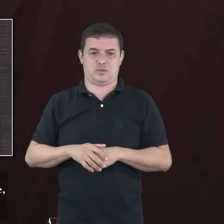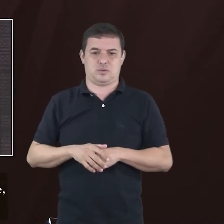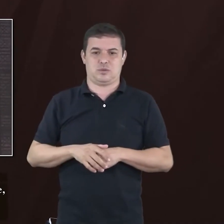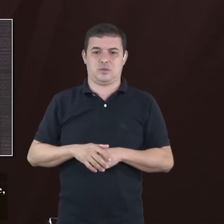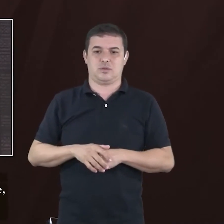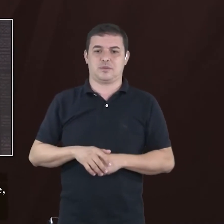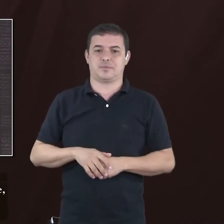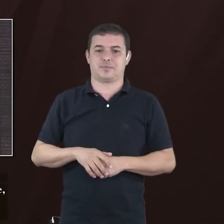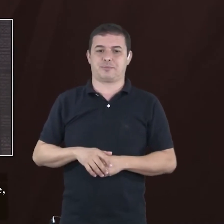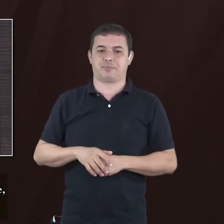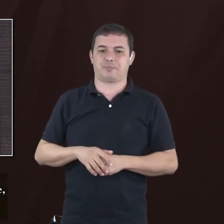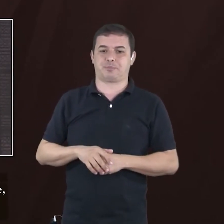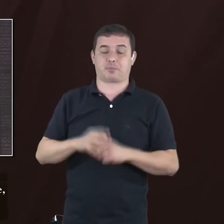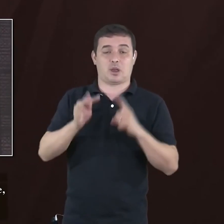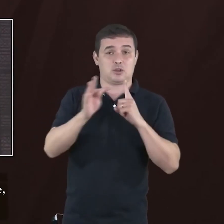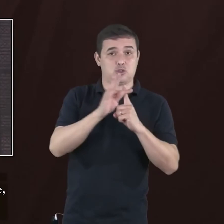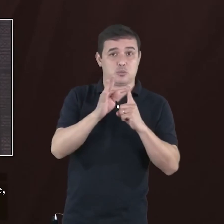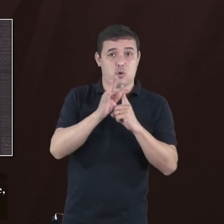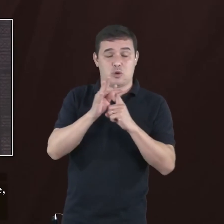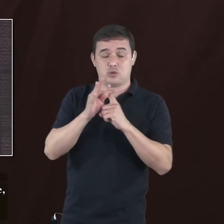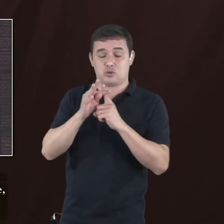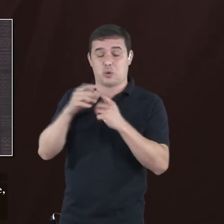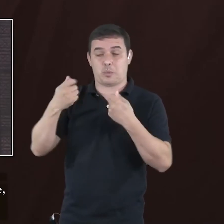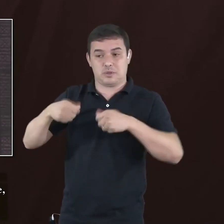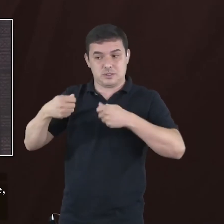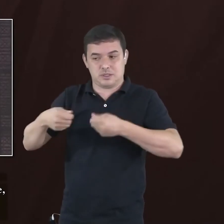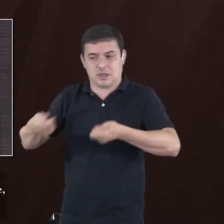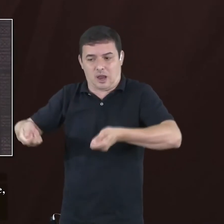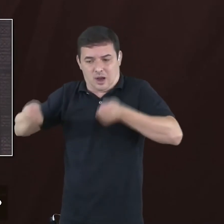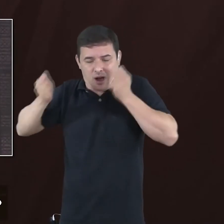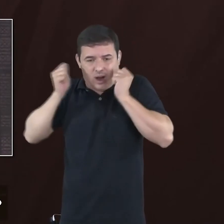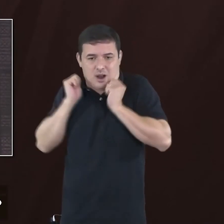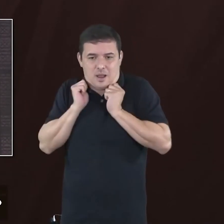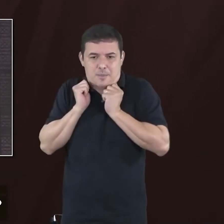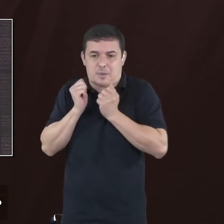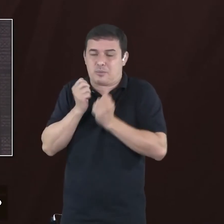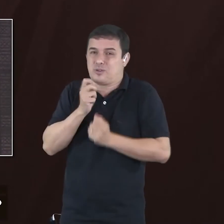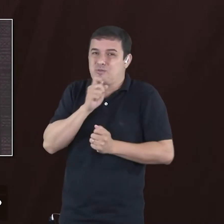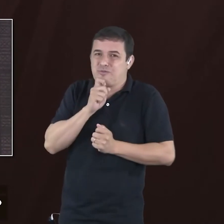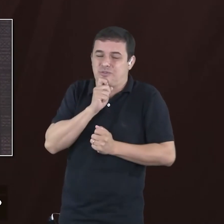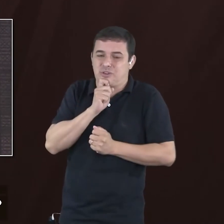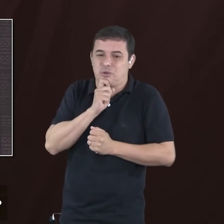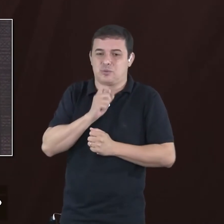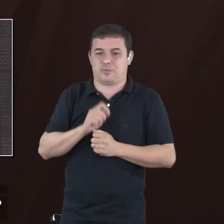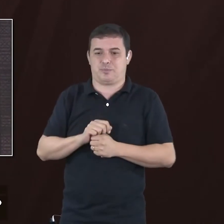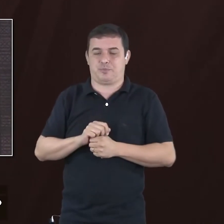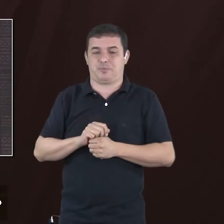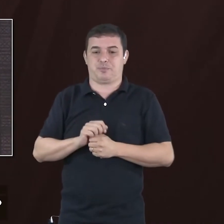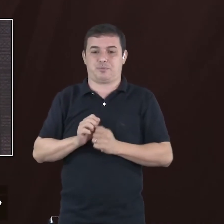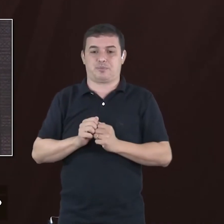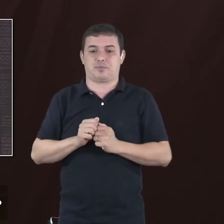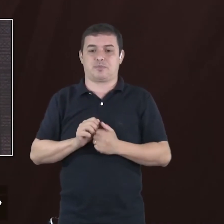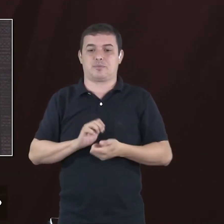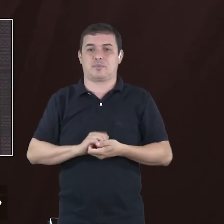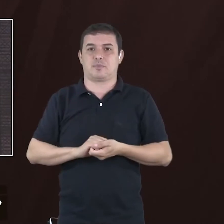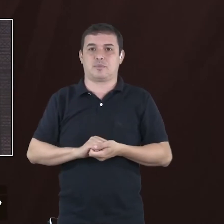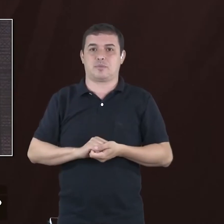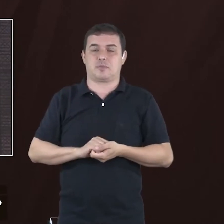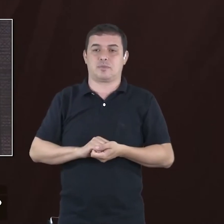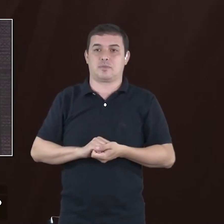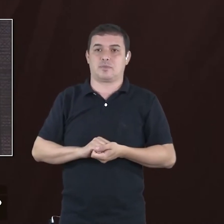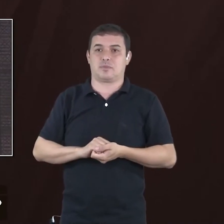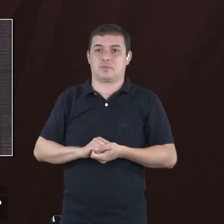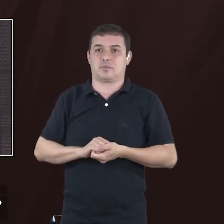Carpo, bem como os livros, especialmente os pergaminhos. Alexandre, o latoeiro significa